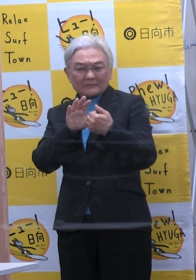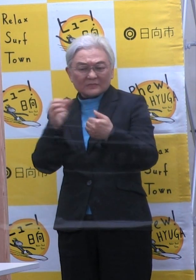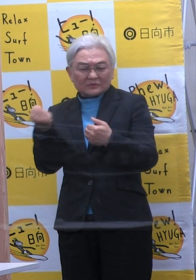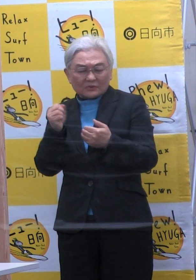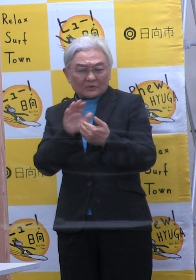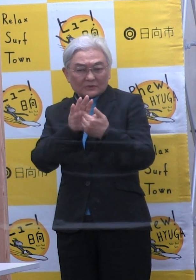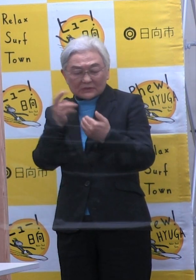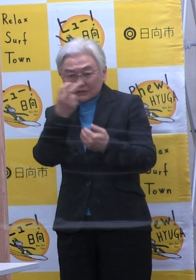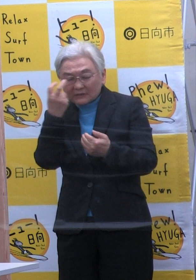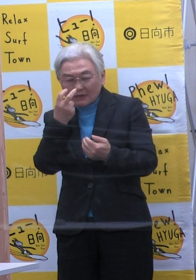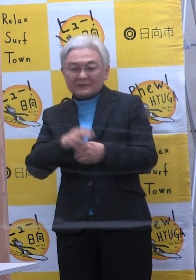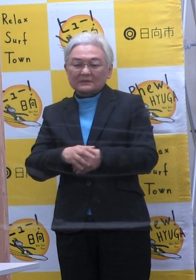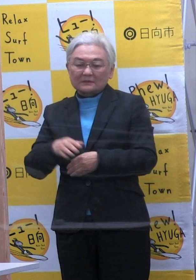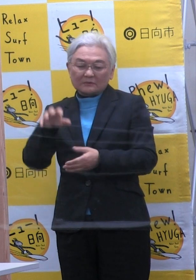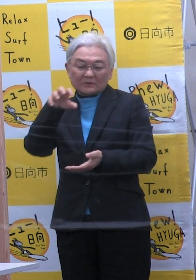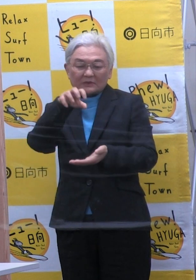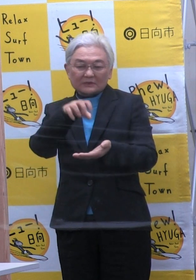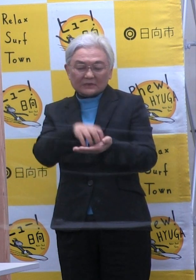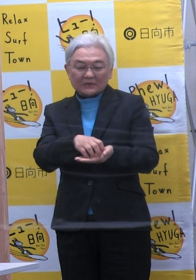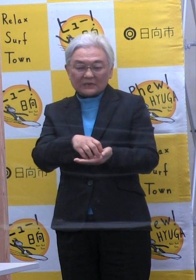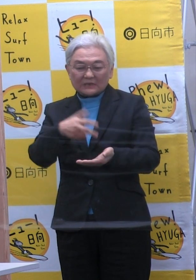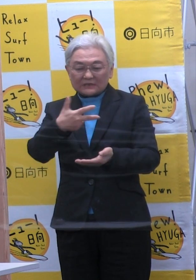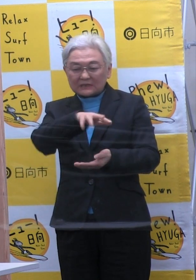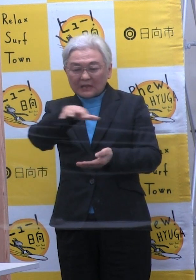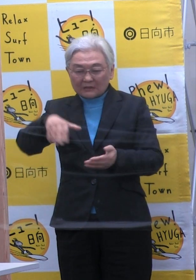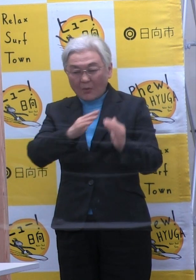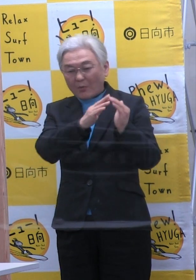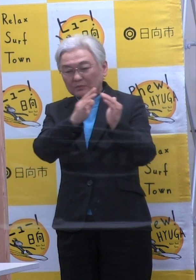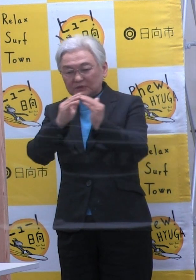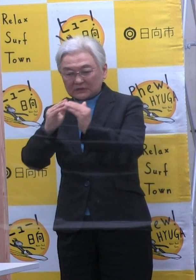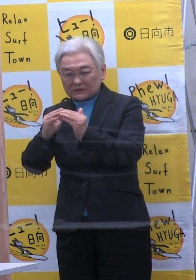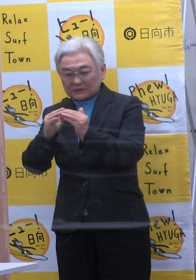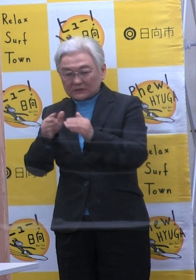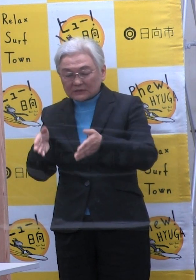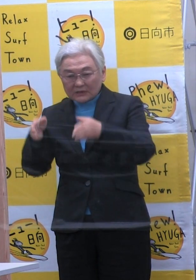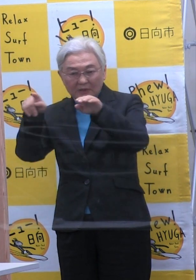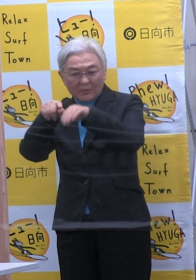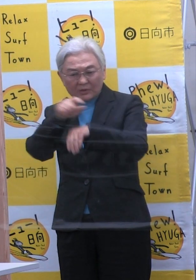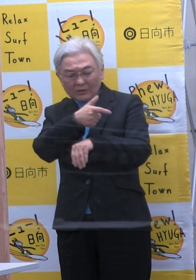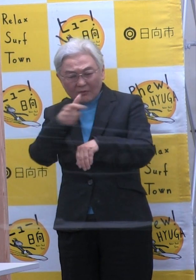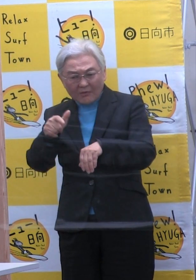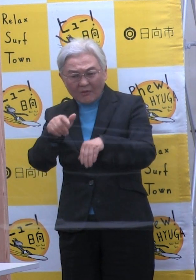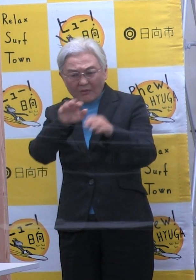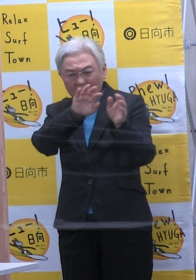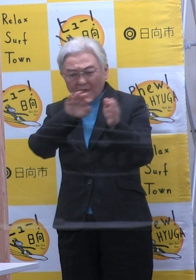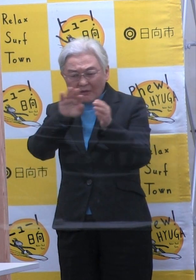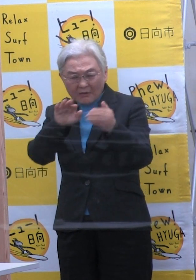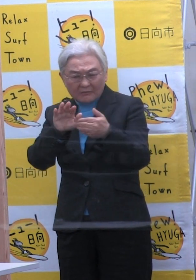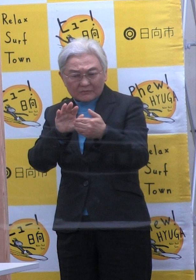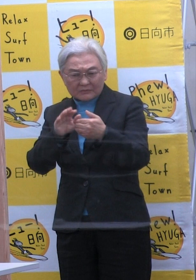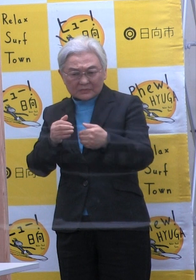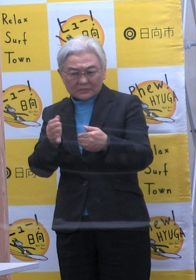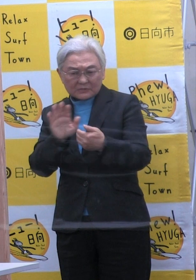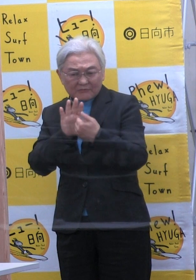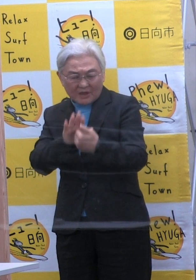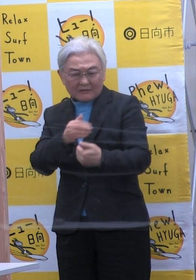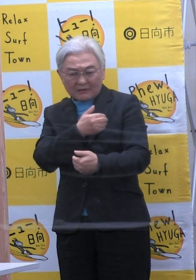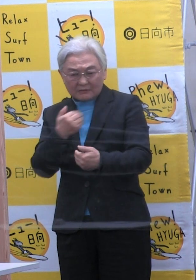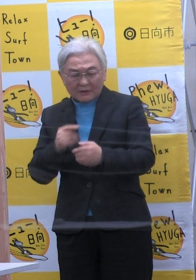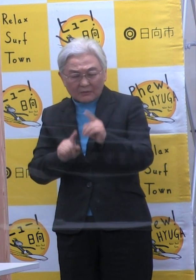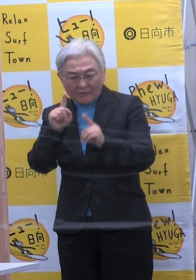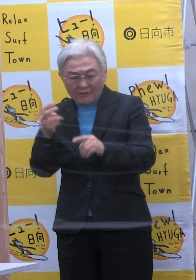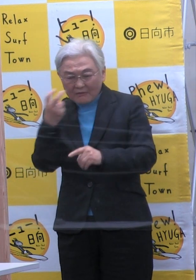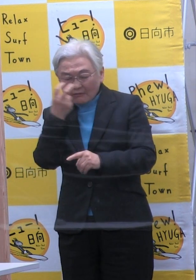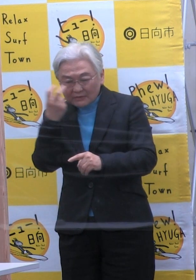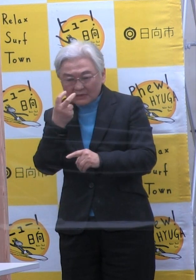進事業を創設し、市内の住宅や建築物の耐風性能診断や改修